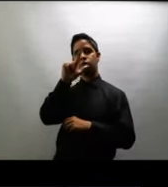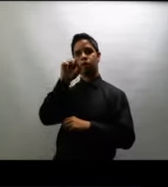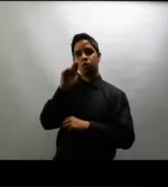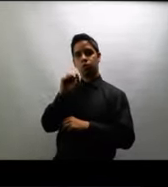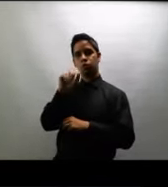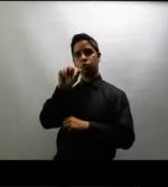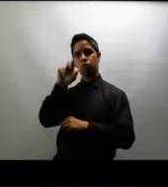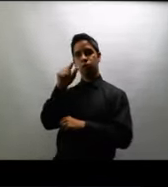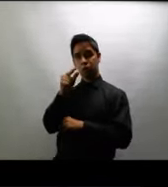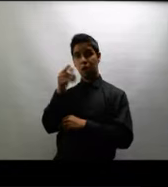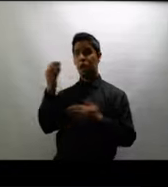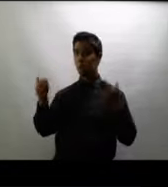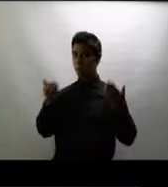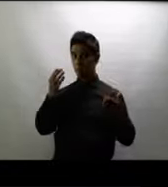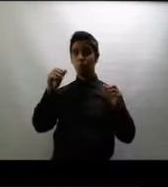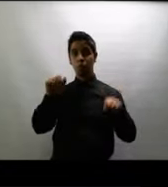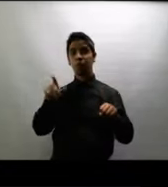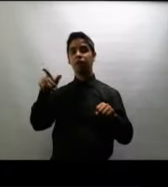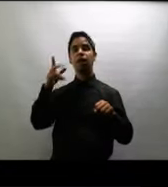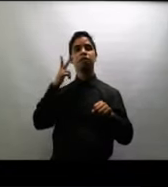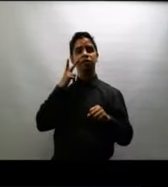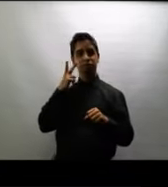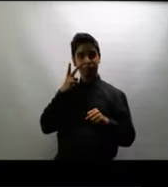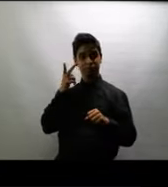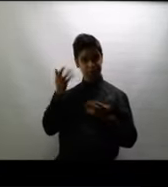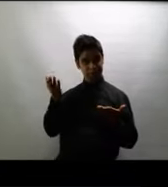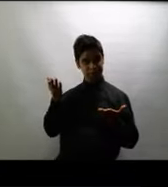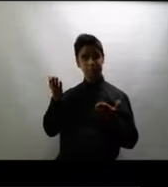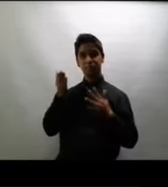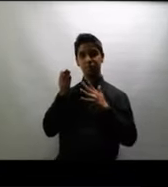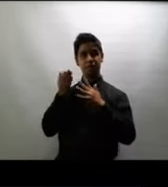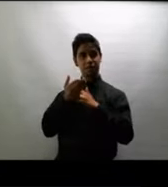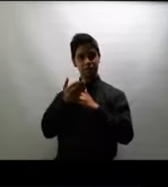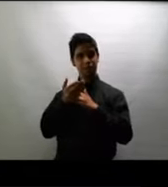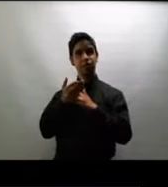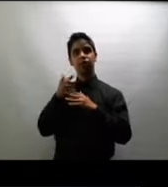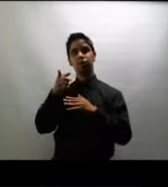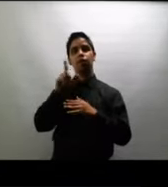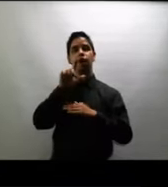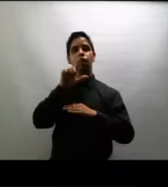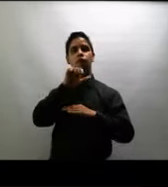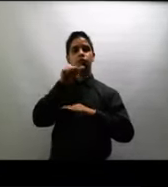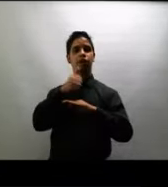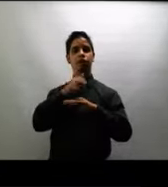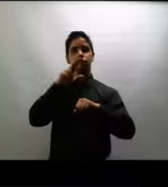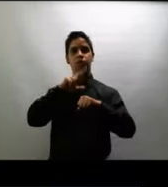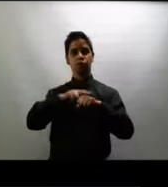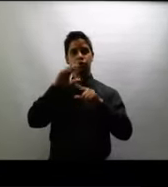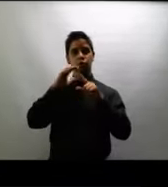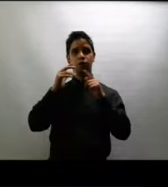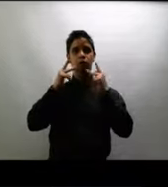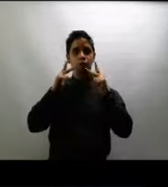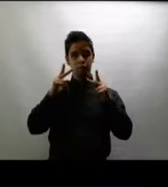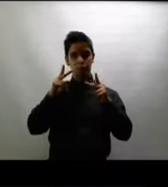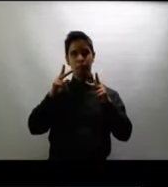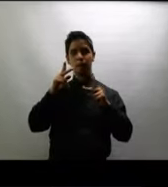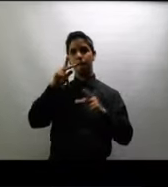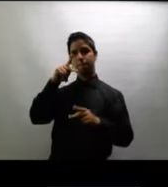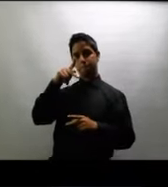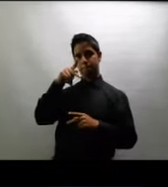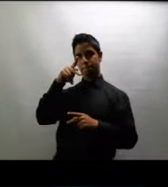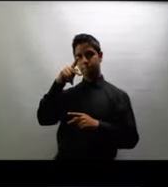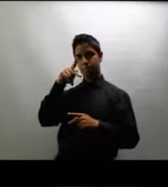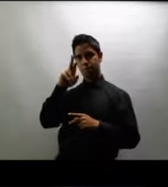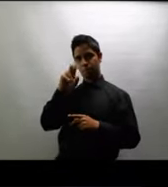o quizás también puede ser que Chena nos esté viendo a través de la página de la Fundación Nacional para la Cultura Popular, Busca Ventana,